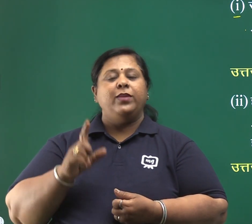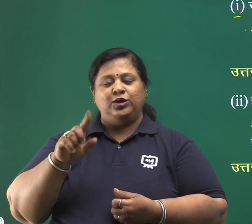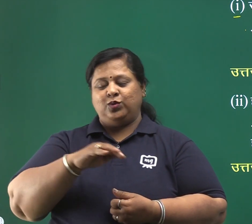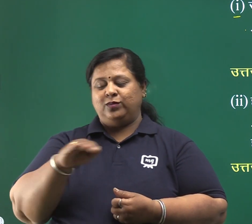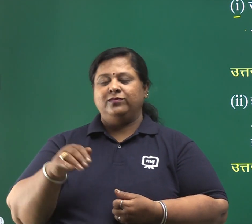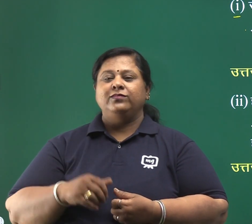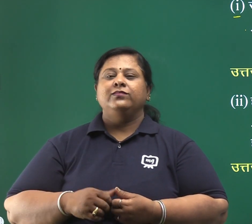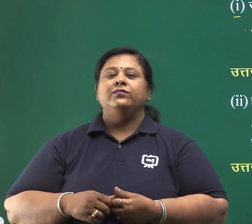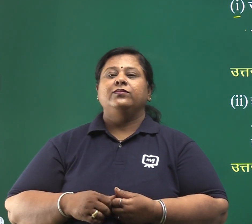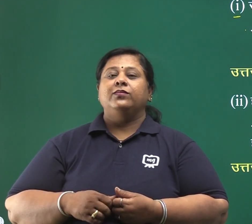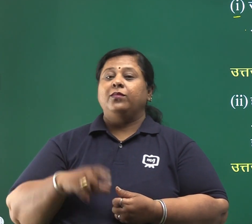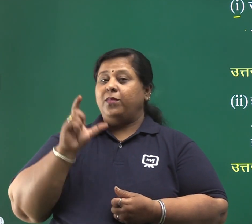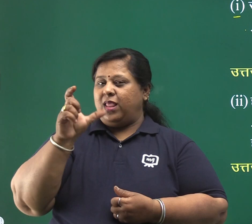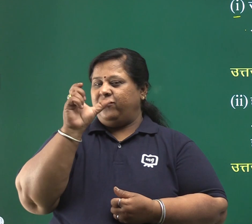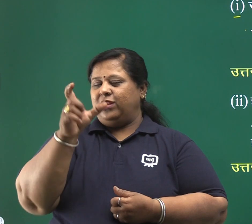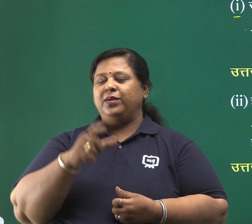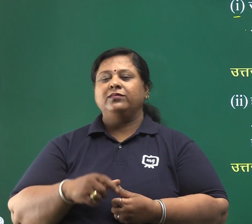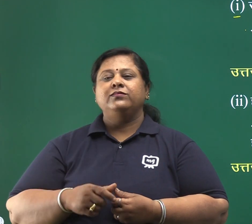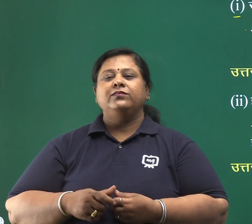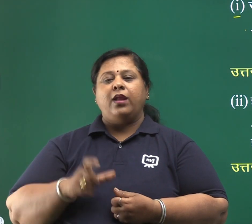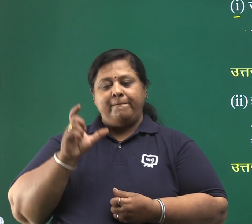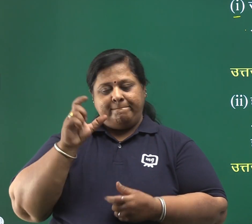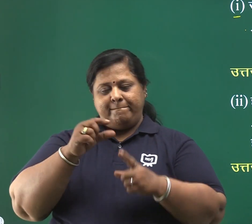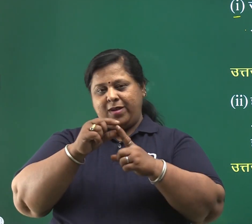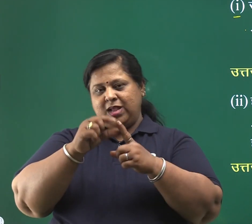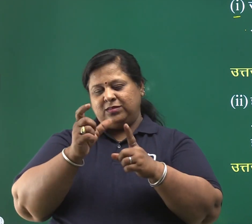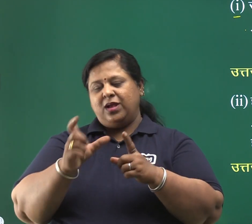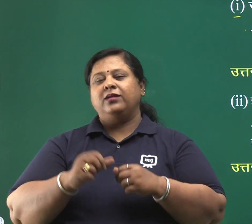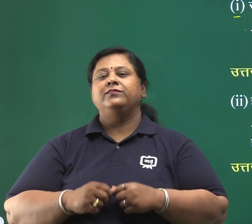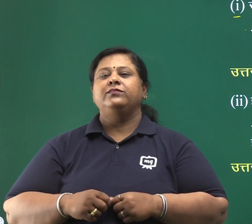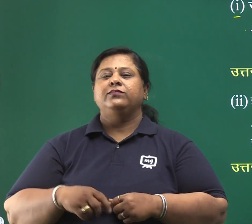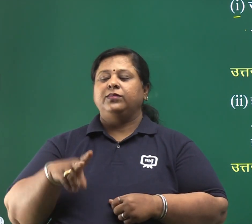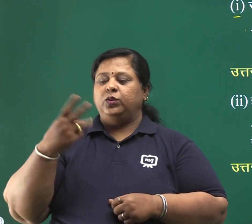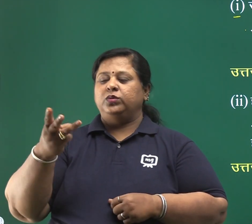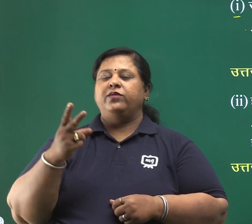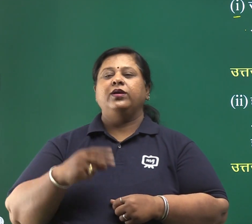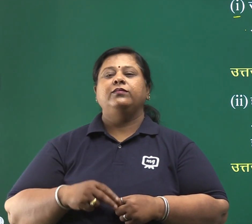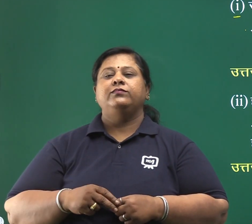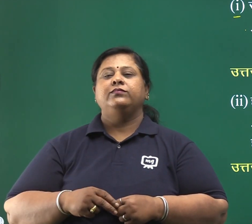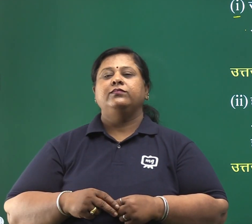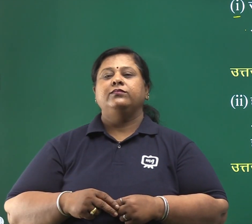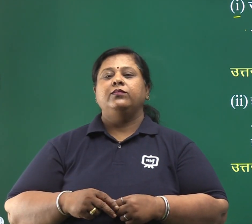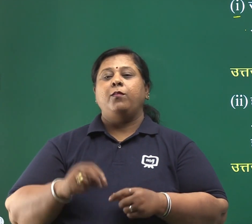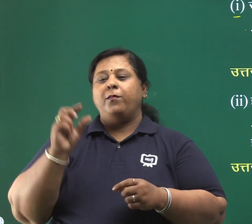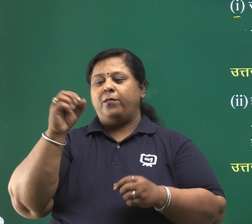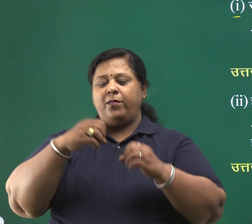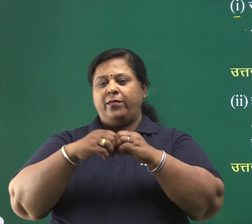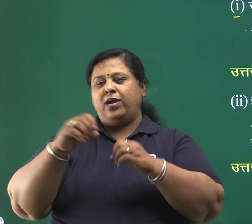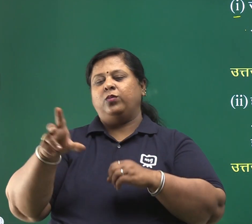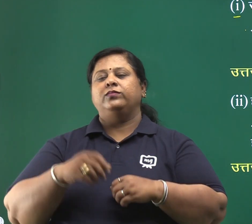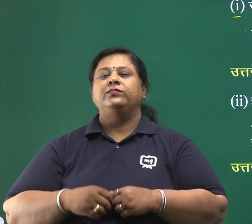बच्चों, पहला विकल्प है प्लाज्मा और दूसरा विकल्प बिंबाणु।